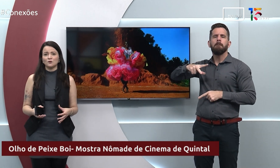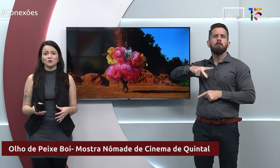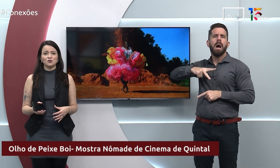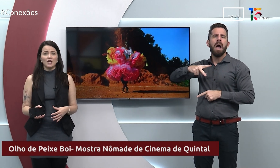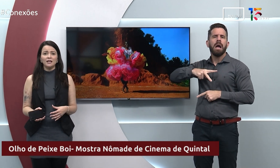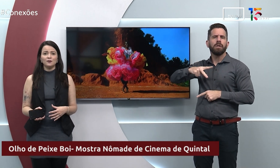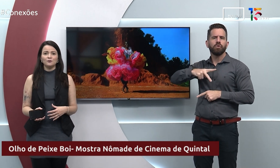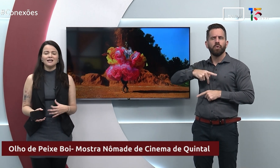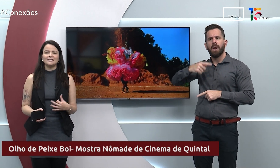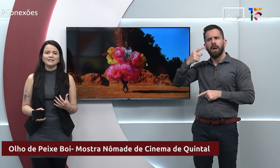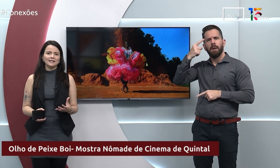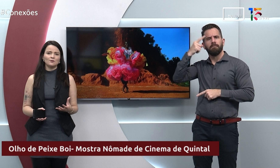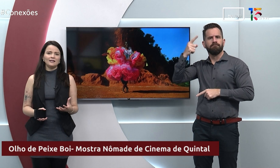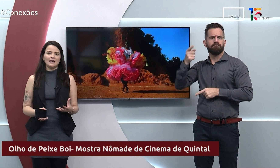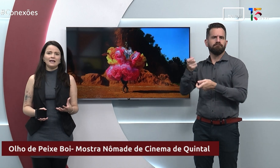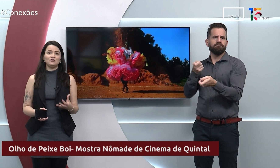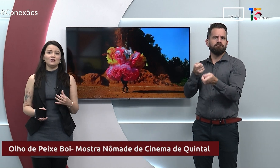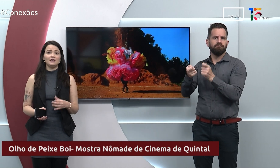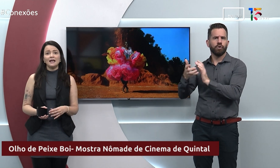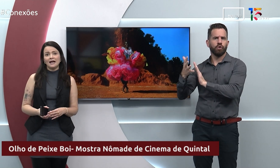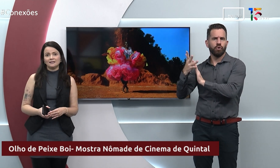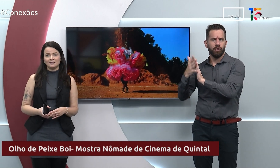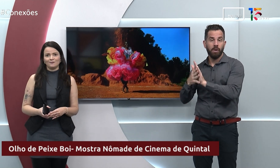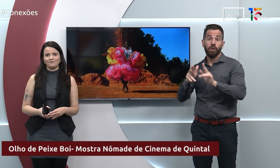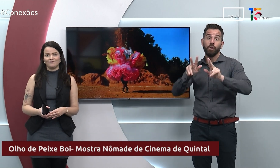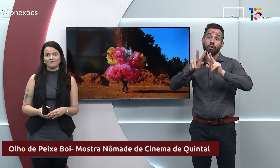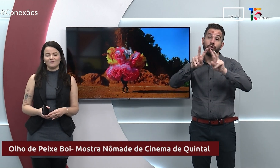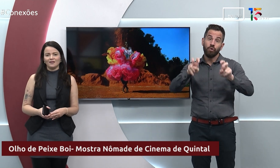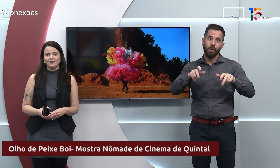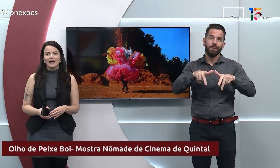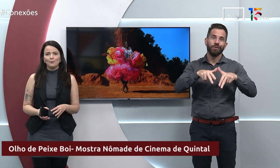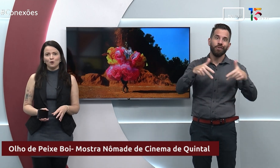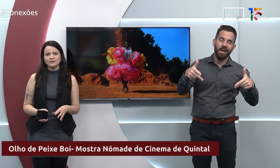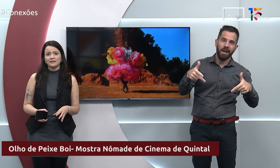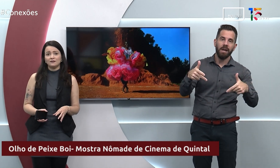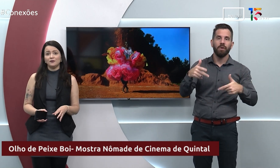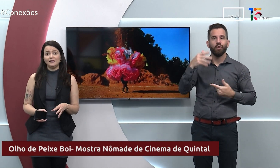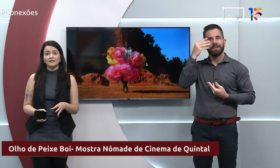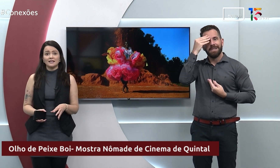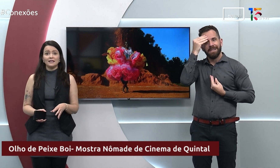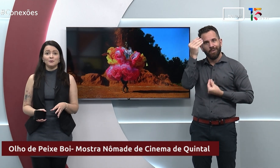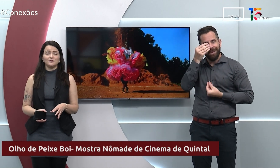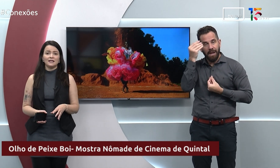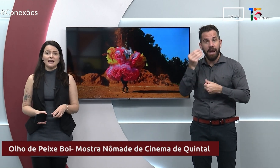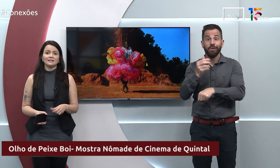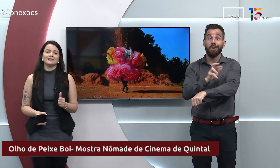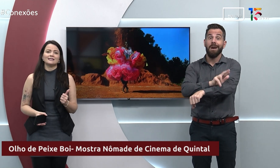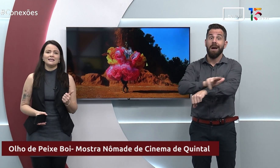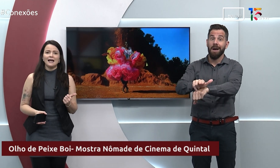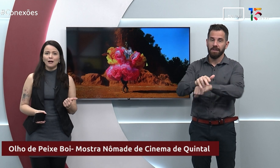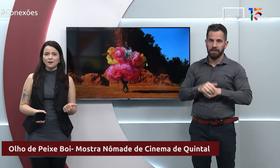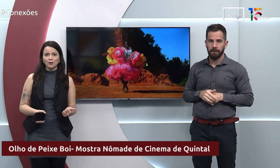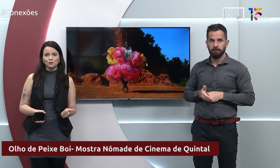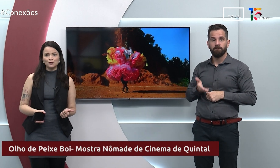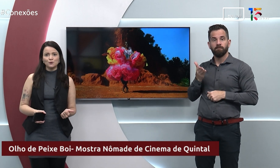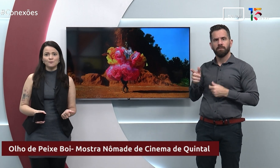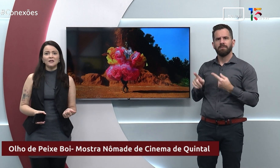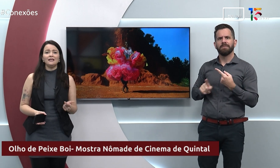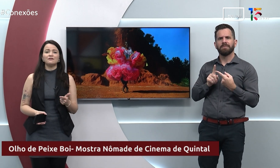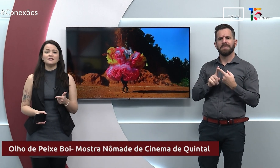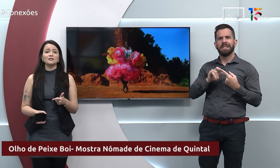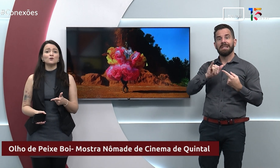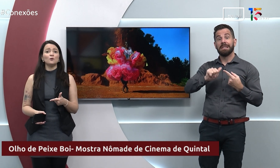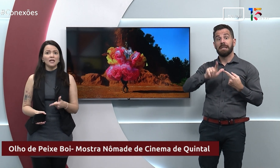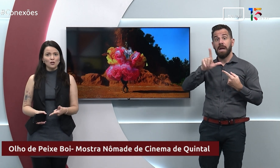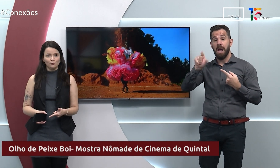e questões de gênero, sexualidade e raça. A mostra foi idealizada pelos cineastas Iago Araújo